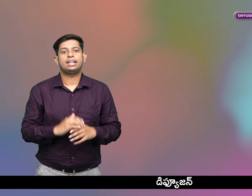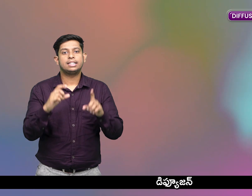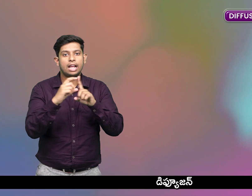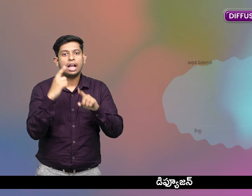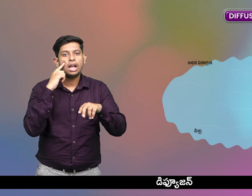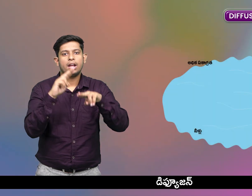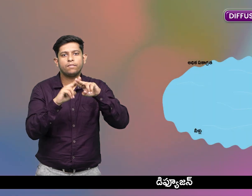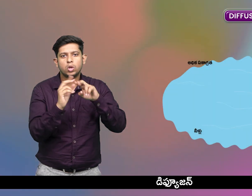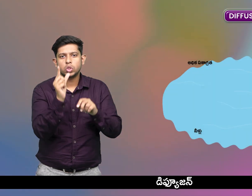డిఫ్యూజన్